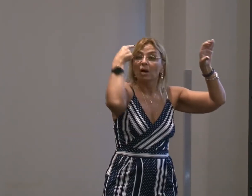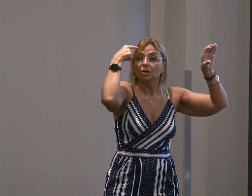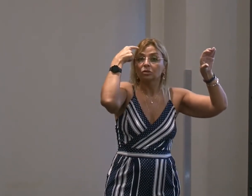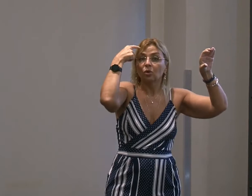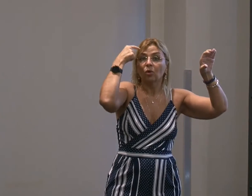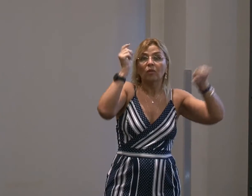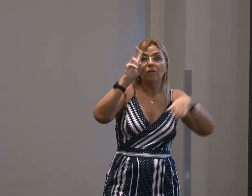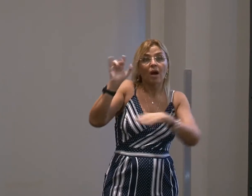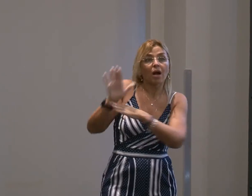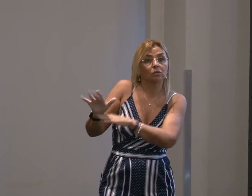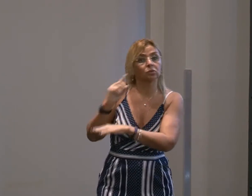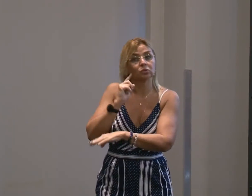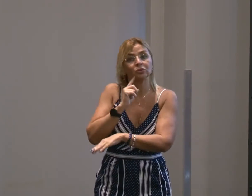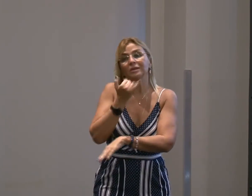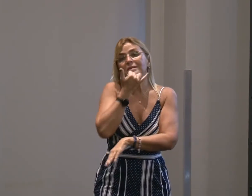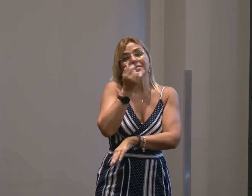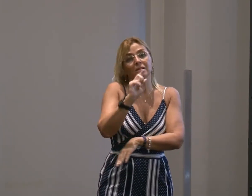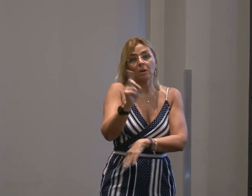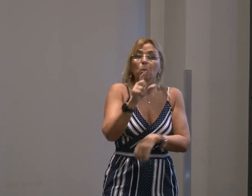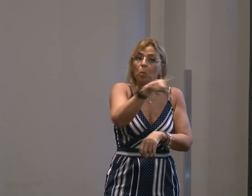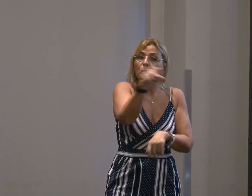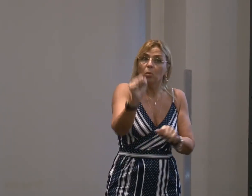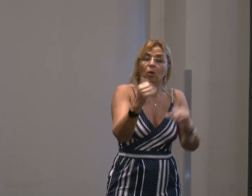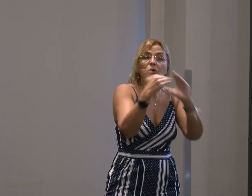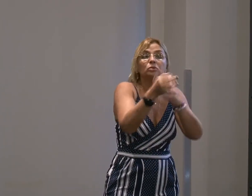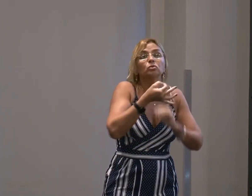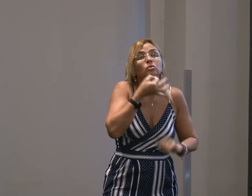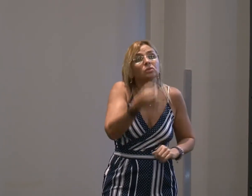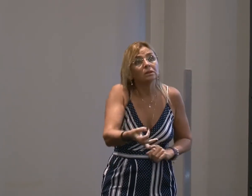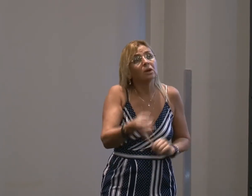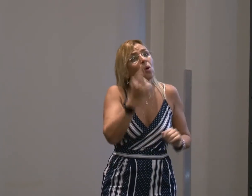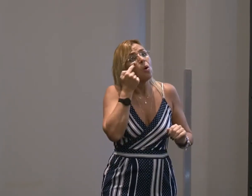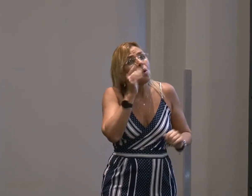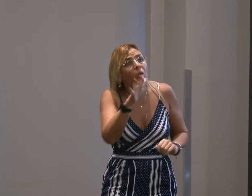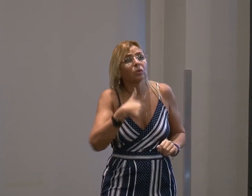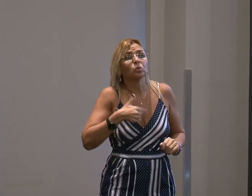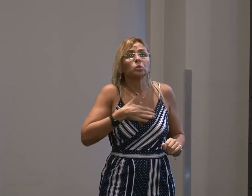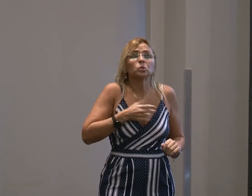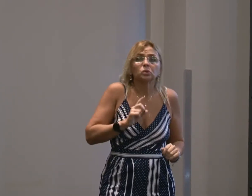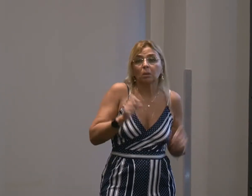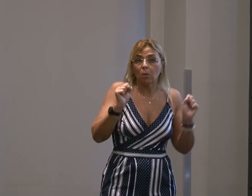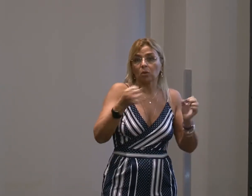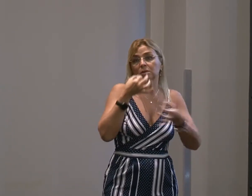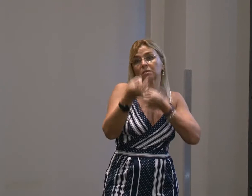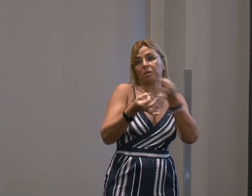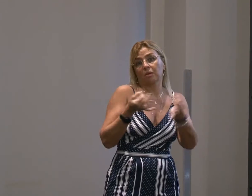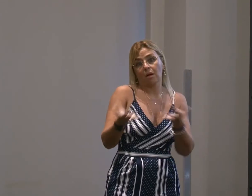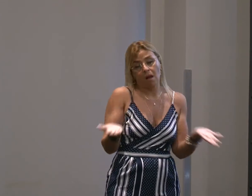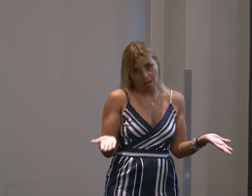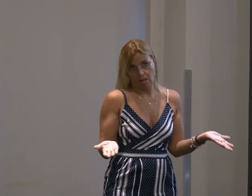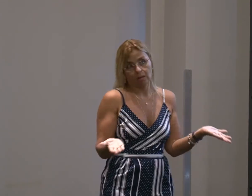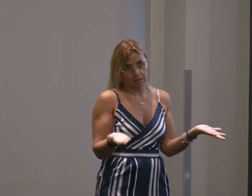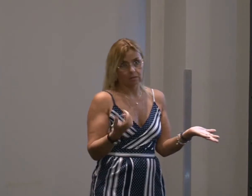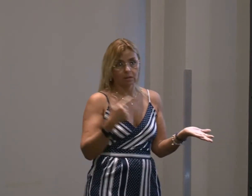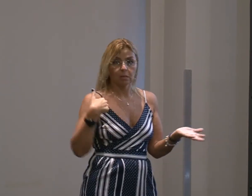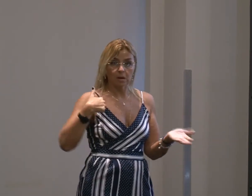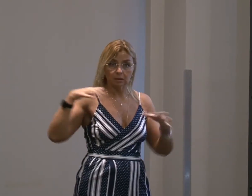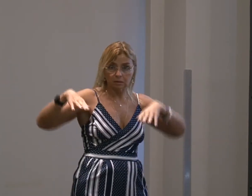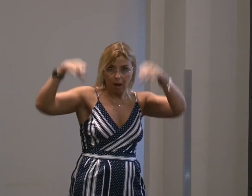os números já chamados, que podem também favorecer a gente para saber, caso a gente abaixou a cabeça e a gente foi chamado,